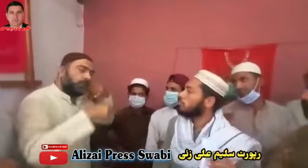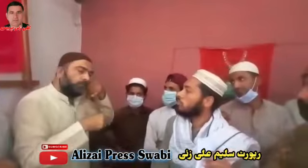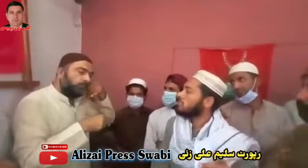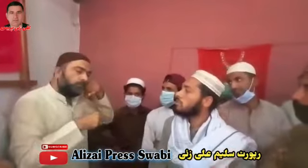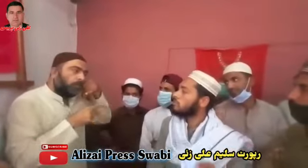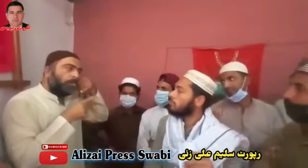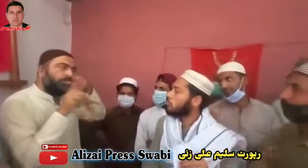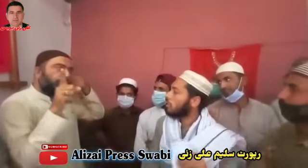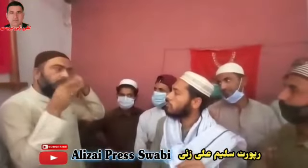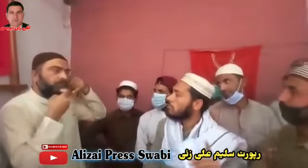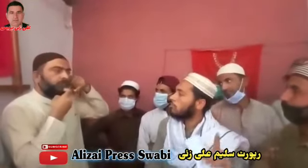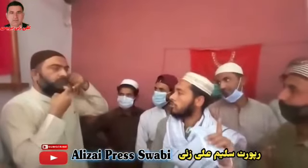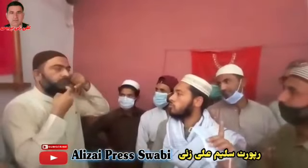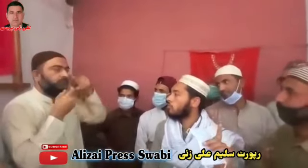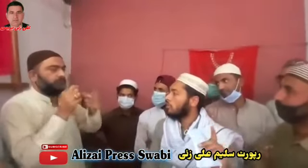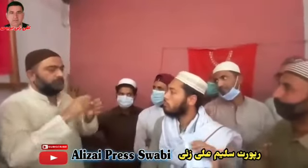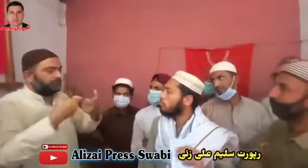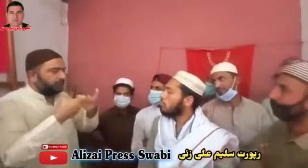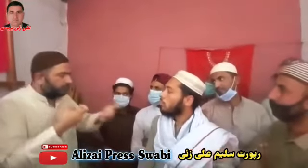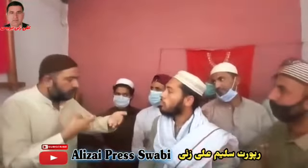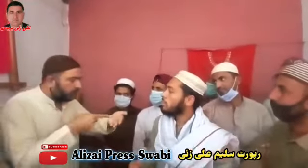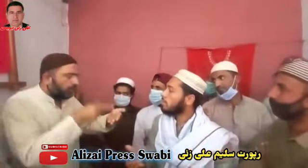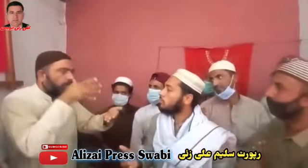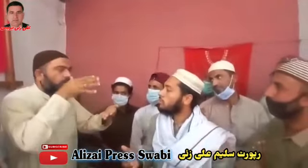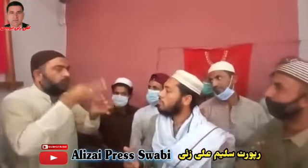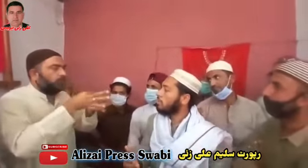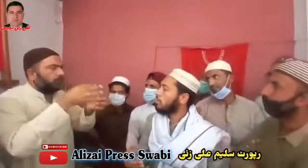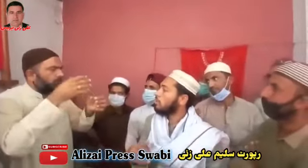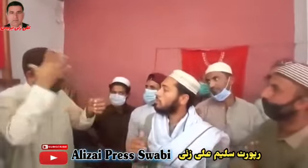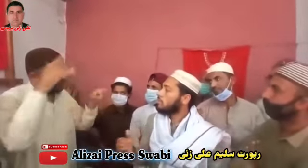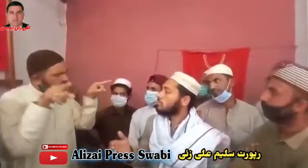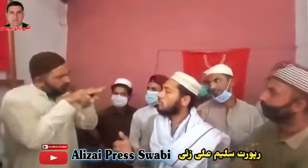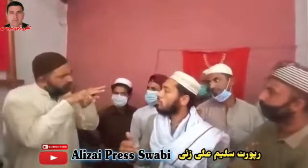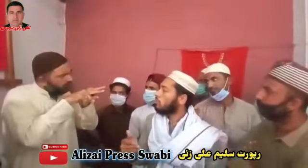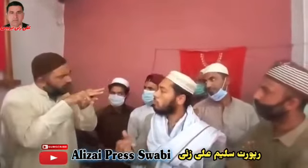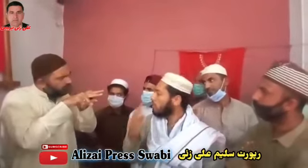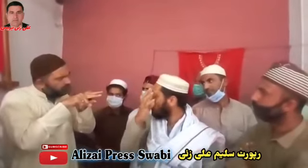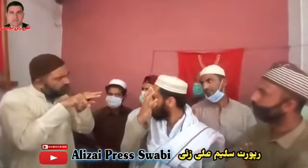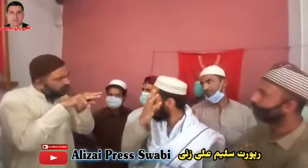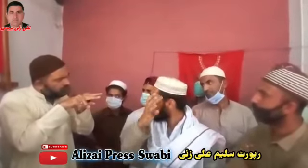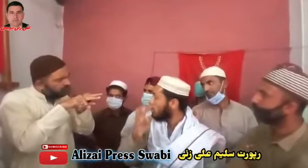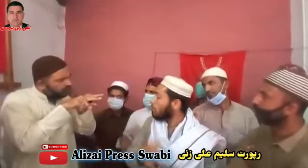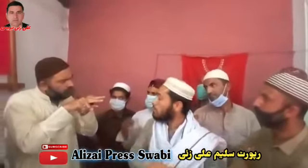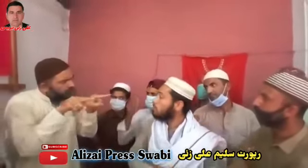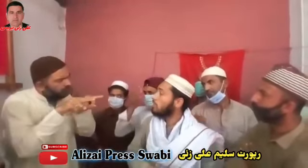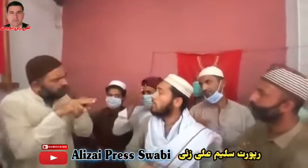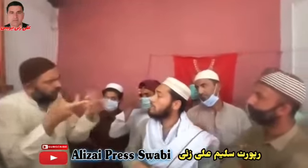دی، دا د سیاسي خلکو نه دی چې تاسو چې کوم دی سیاسي چیرمینان جوړ کړي دي او سیاسي سرټیان هم جوړ کړي دي، غریبانانو حق نه